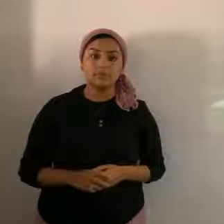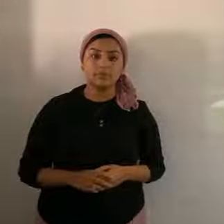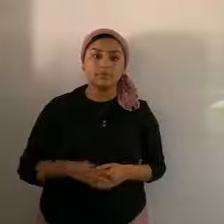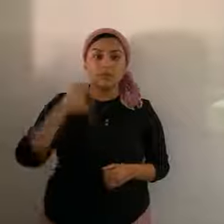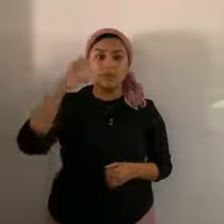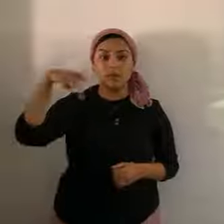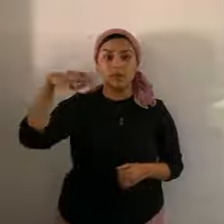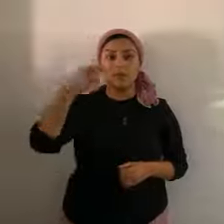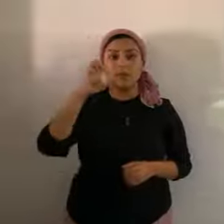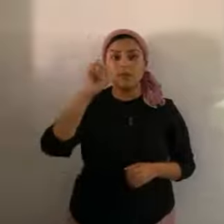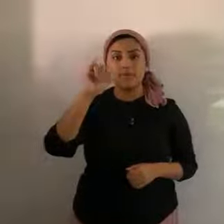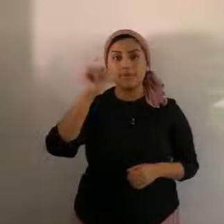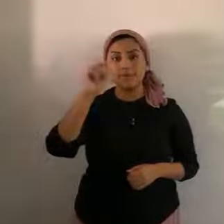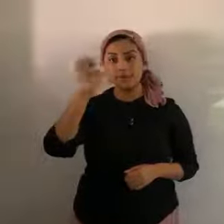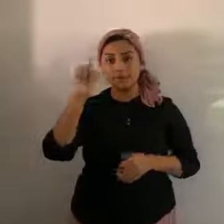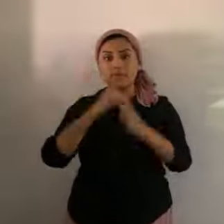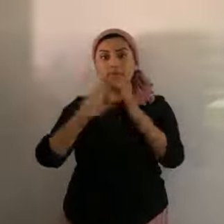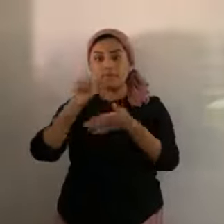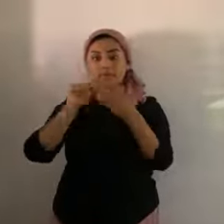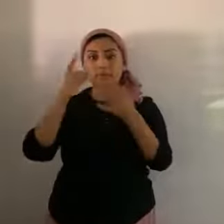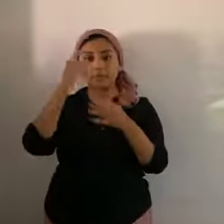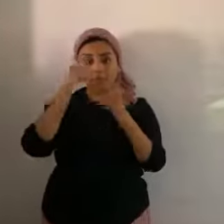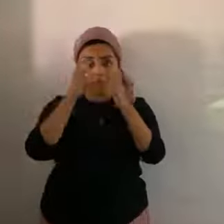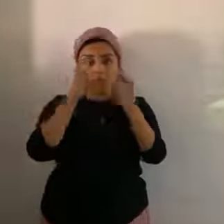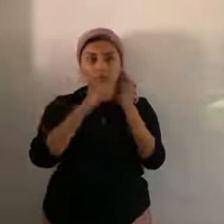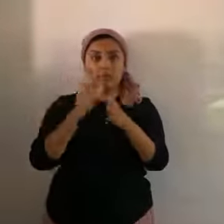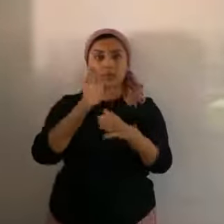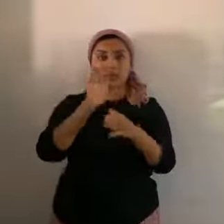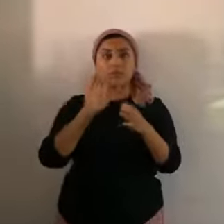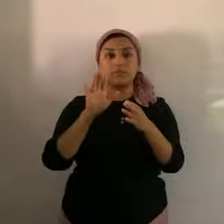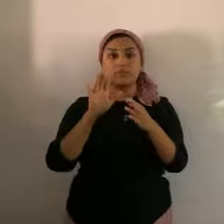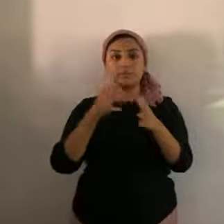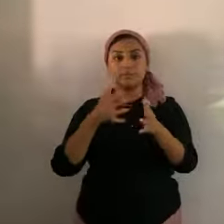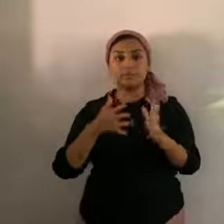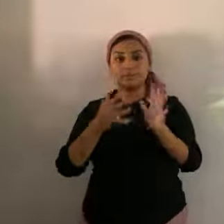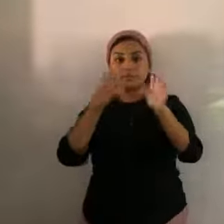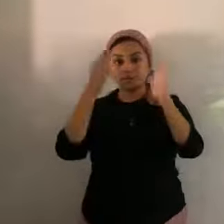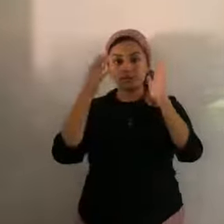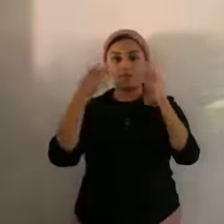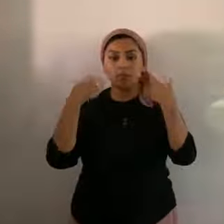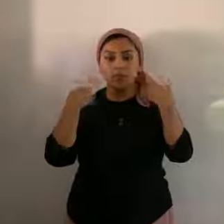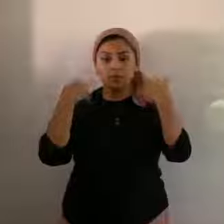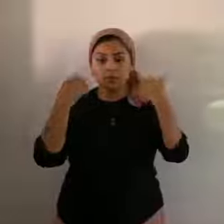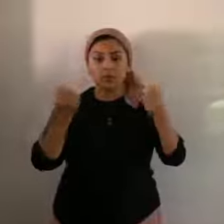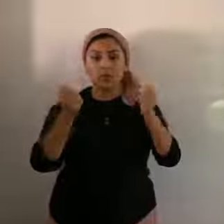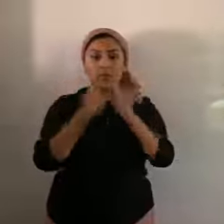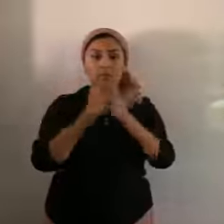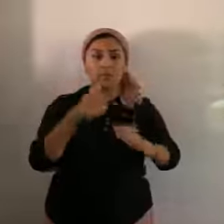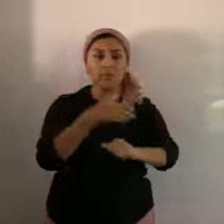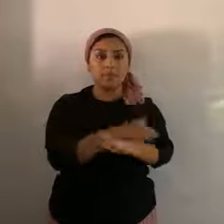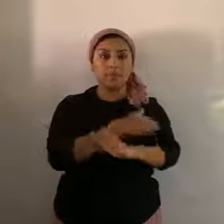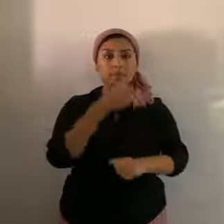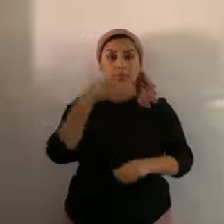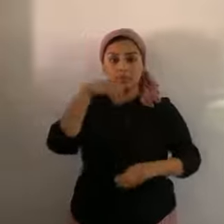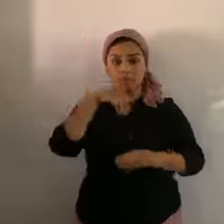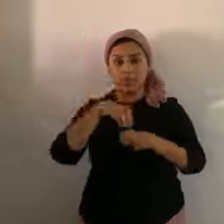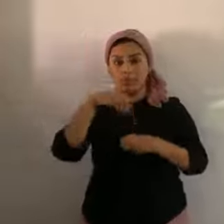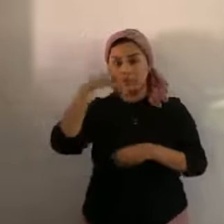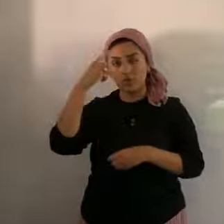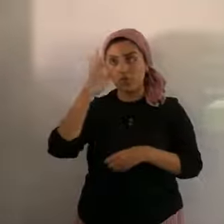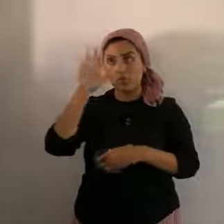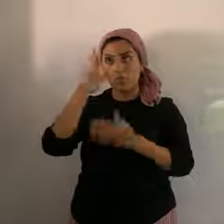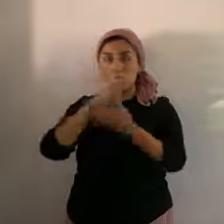Efesios 3:16, para que os dé conforme a las riquezas de su esplendor el ser fortalecidos con poder en el hombre interior por su